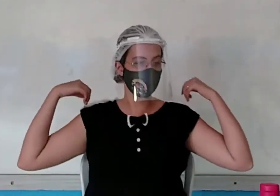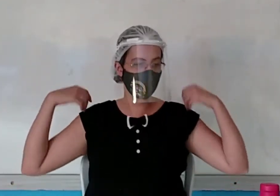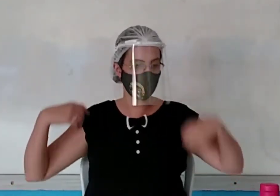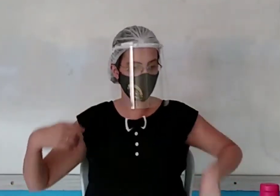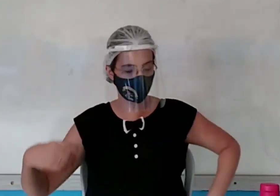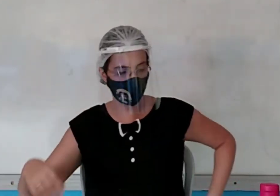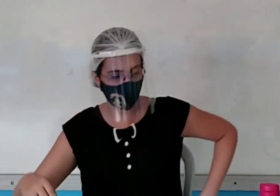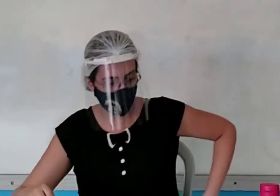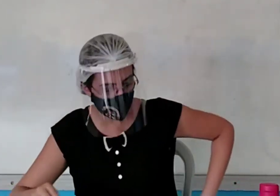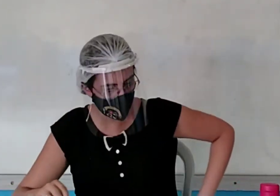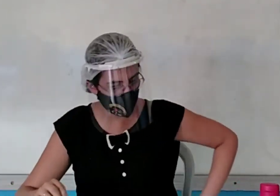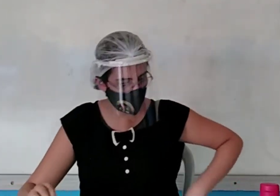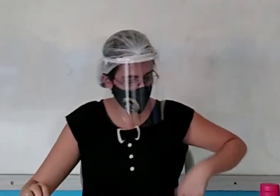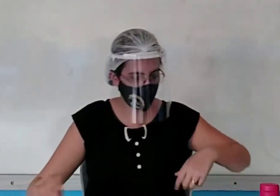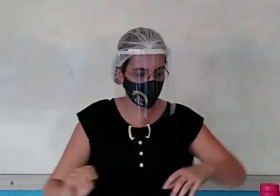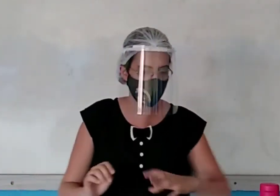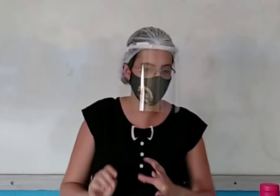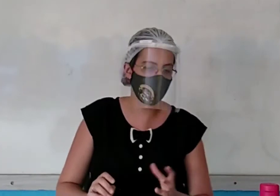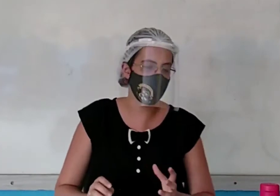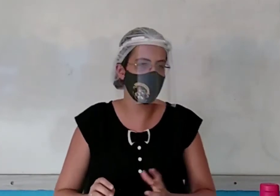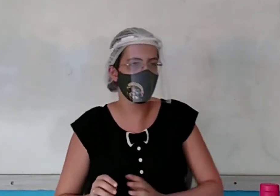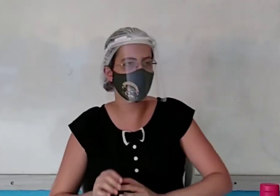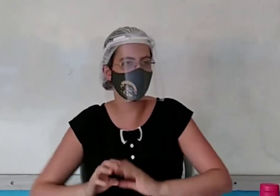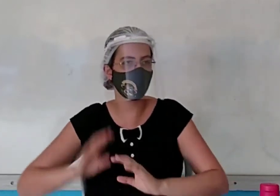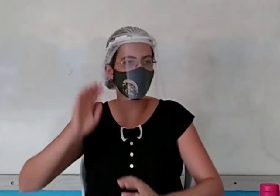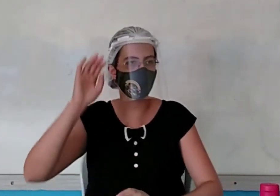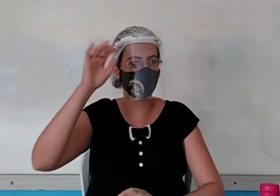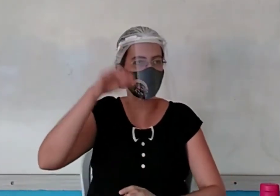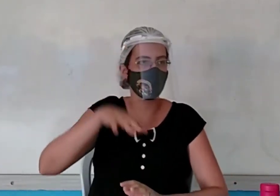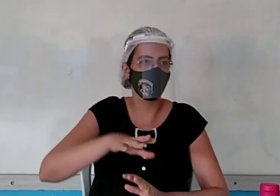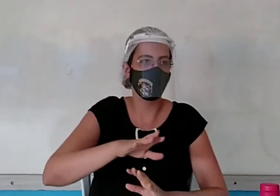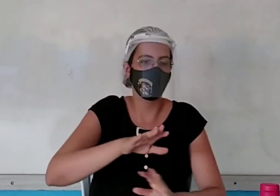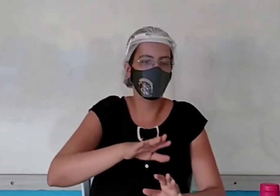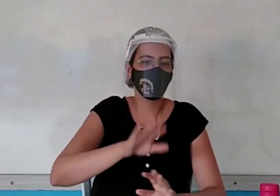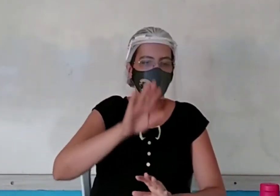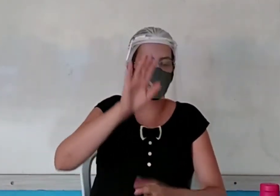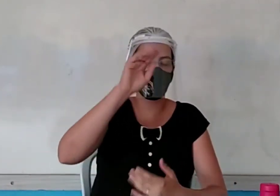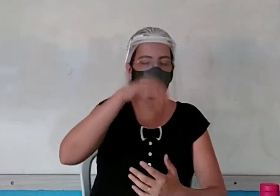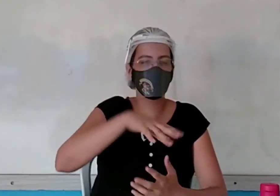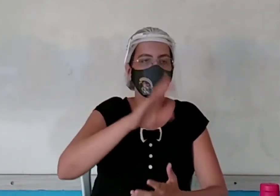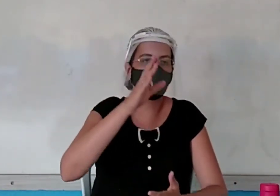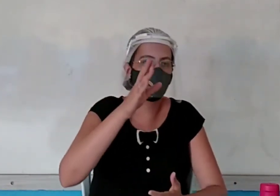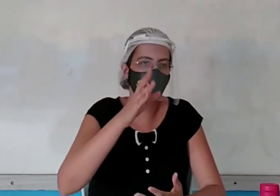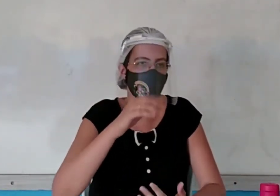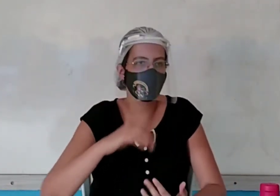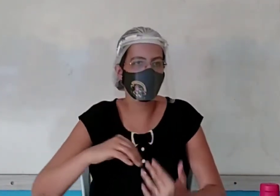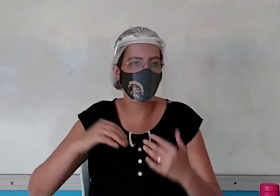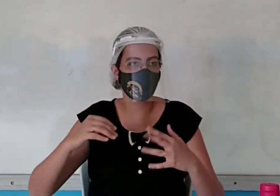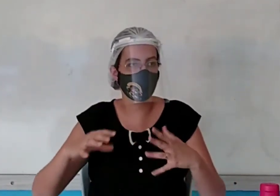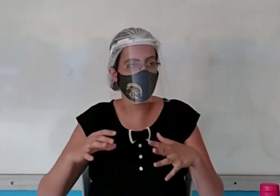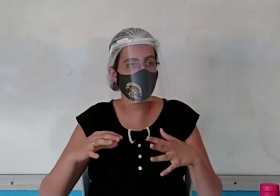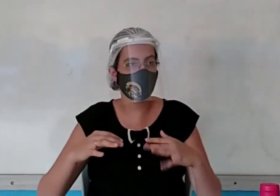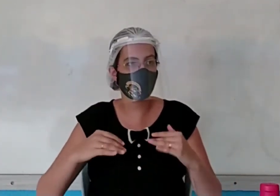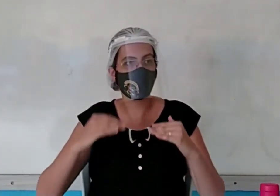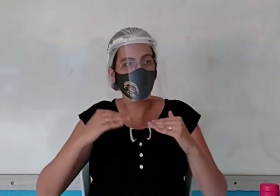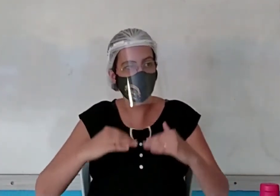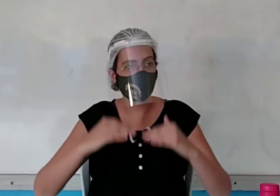cidade, ela é bem desnivelada. Tem muitos pequenos mortos. Então, as calçadas, elas vão ter